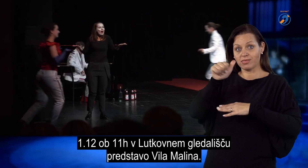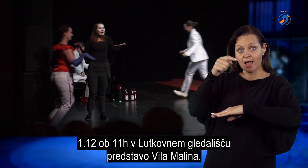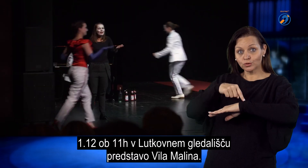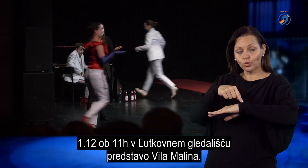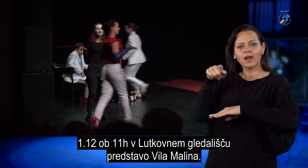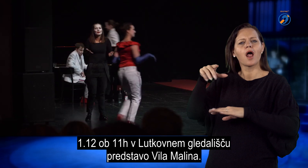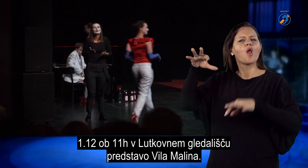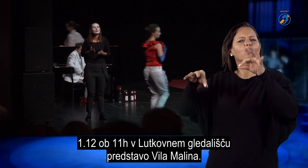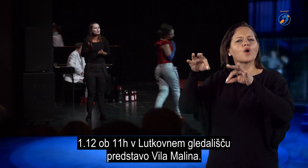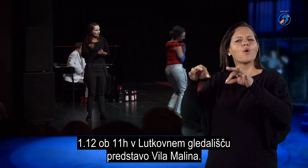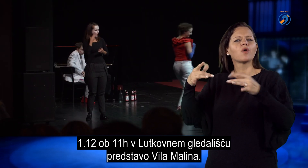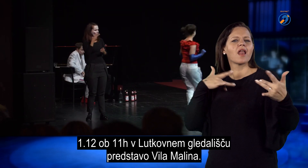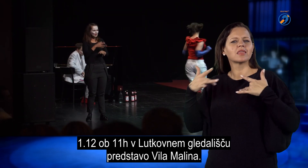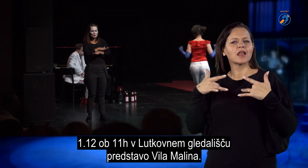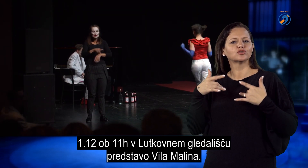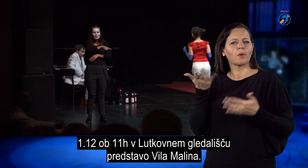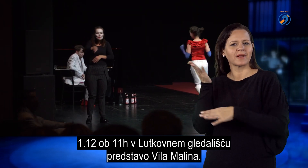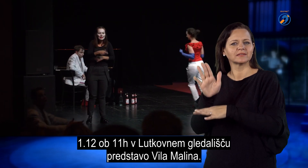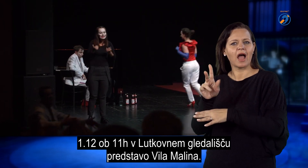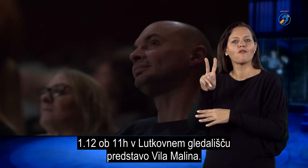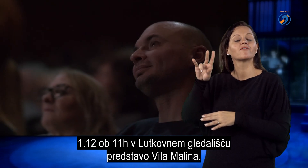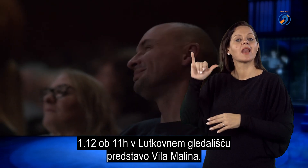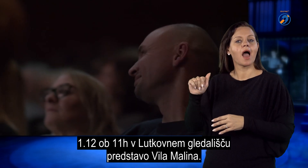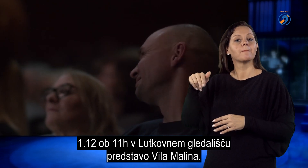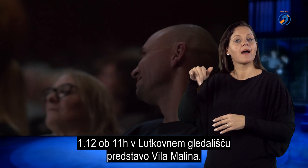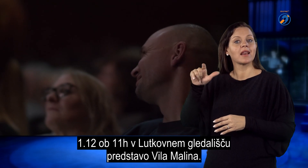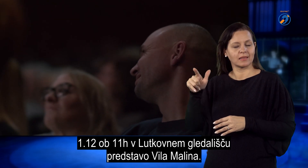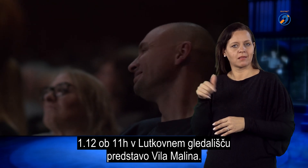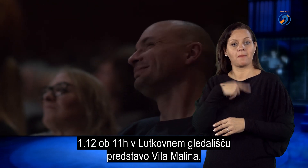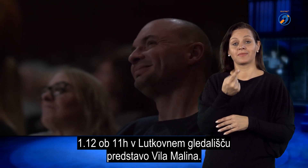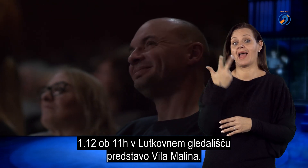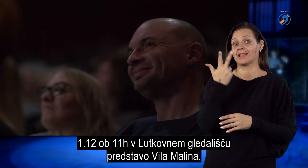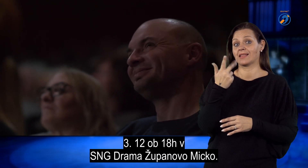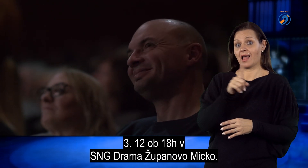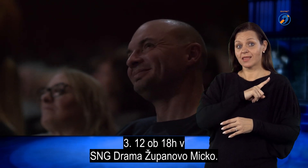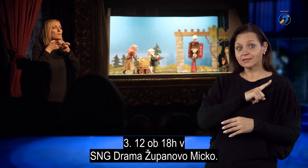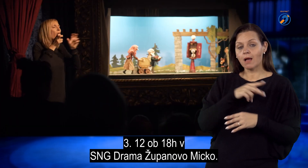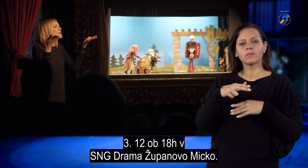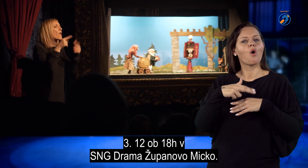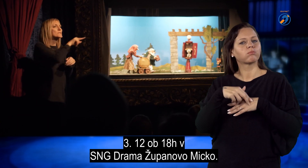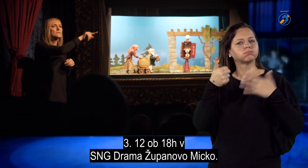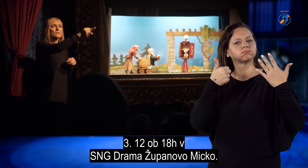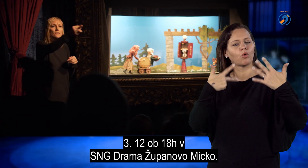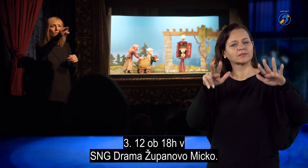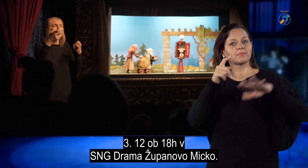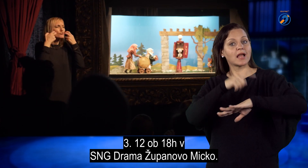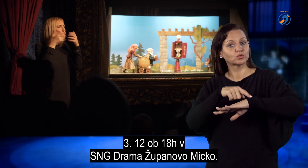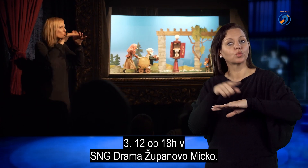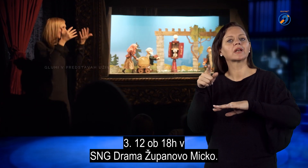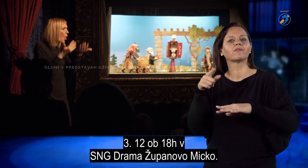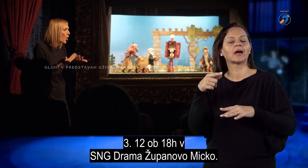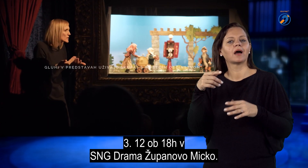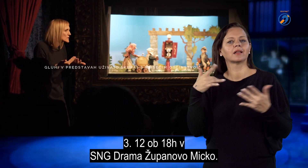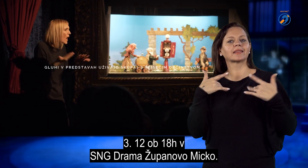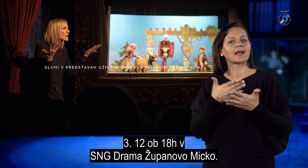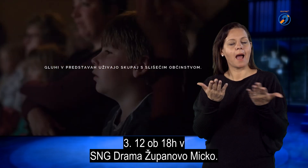1. decembra ob 11. v Lutkovnem gledališču predstavo Vila Malina. 3. decembra ob